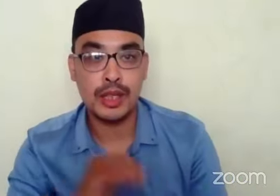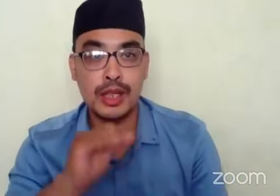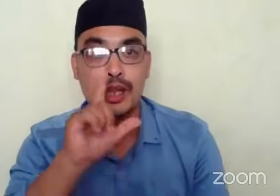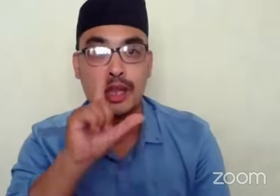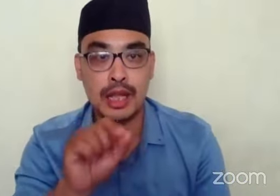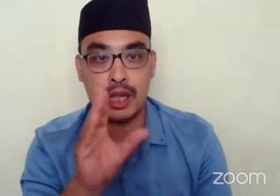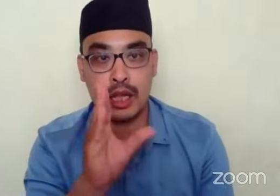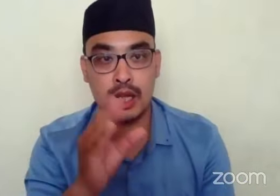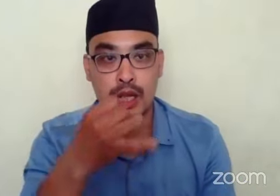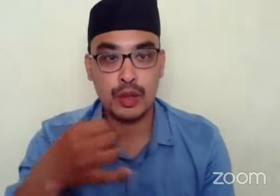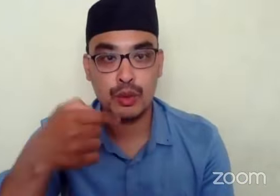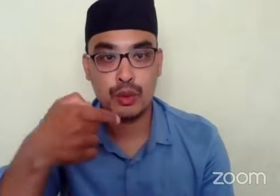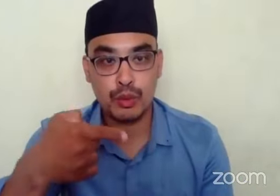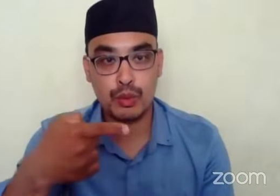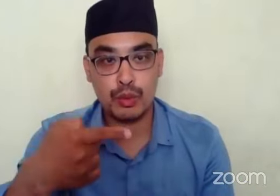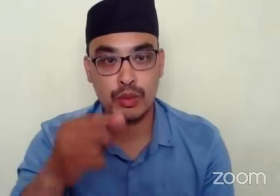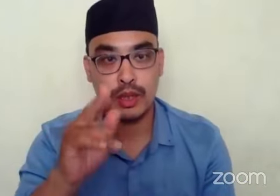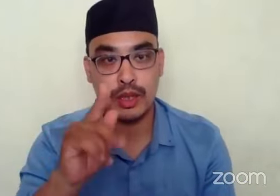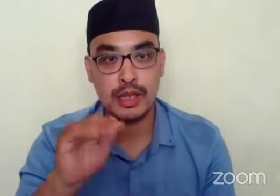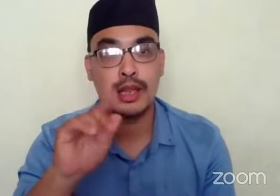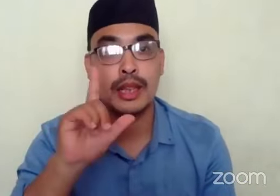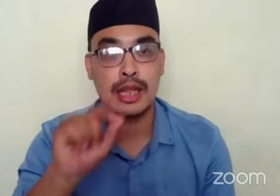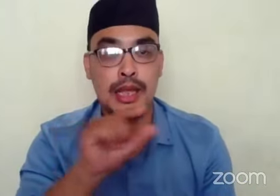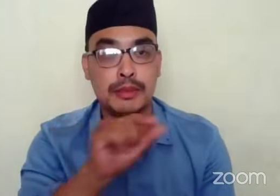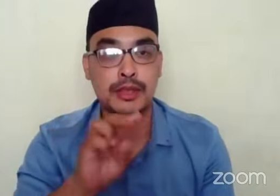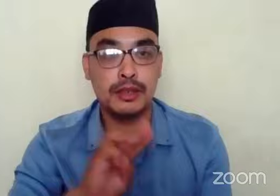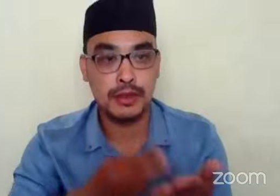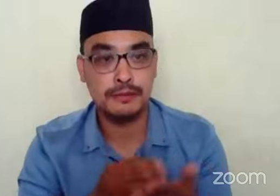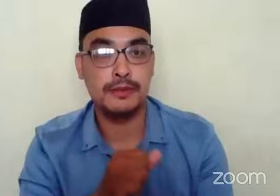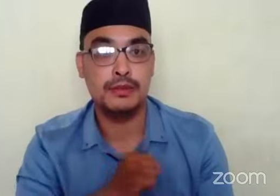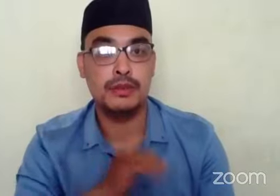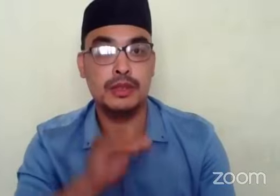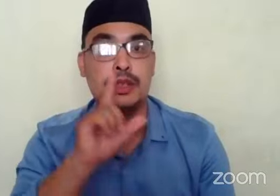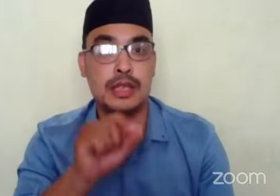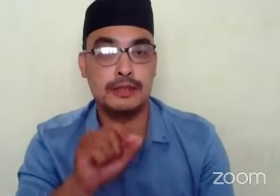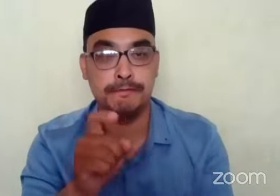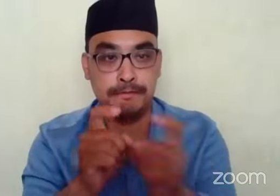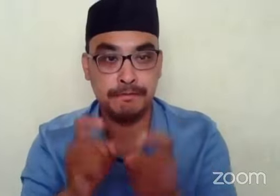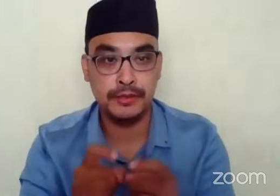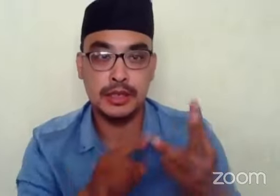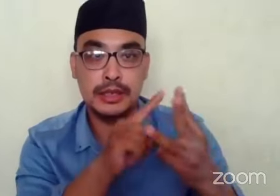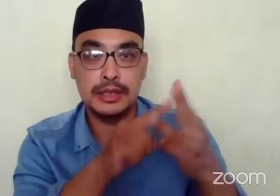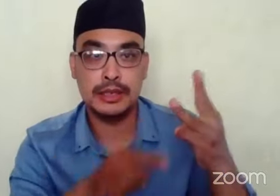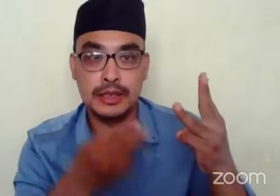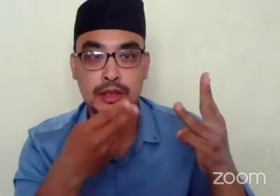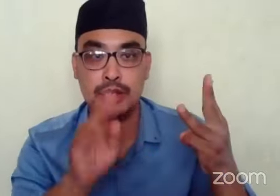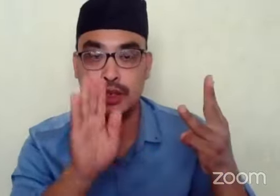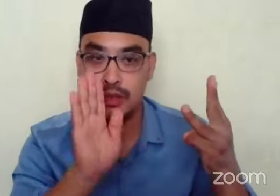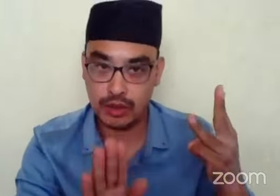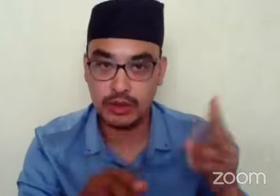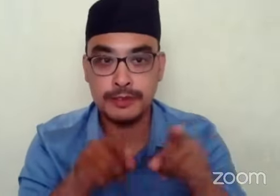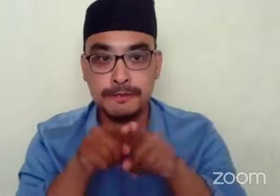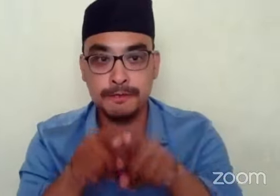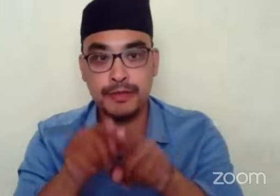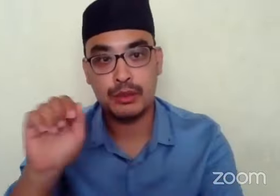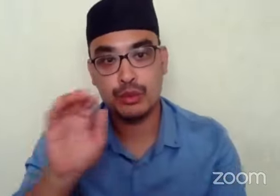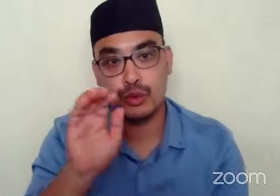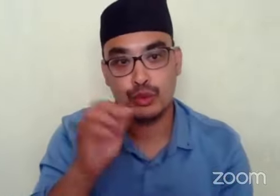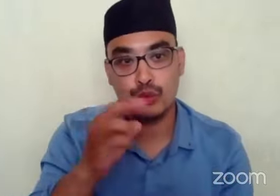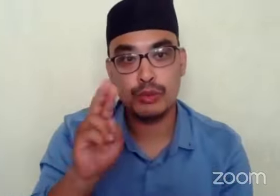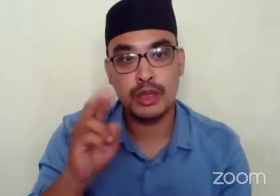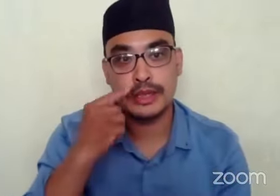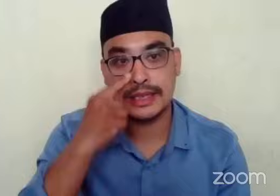गर्छौँ। यसमा चाहिँ हामीसँग 3 प्यानलिस्टहरू हुनुहुन्छ, त्यो सँगसँगै सुभदीले पनि केही कुराहरू राख्नुहुनेछ। अनि